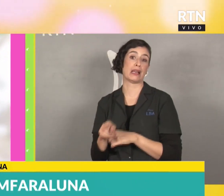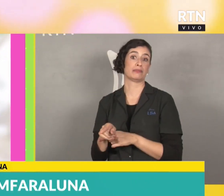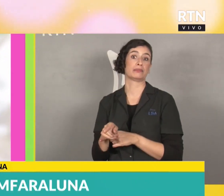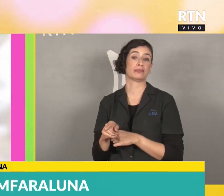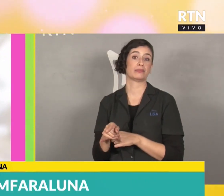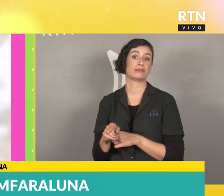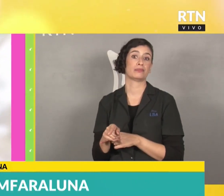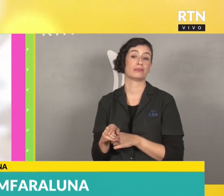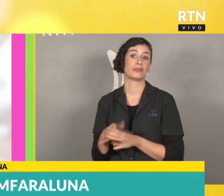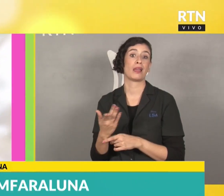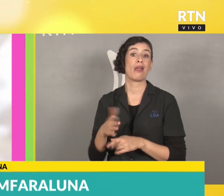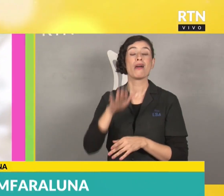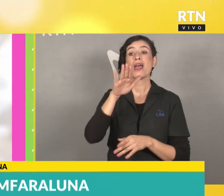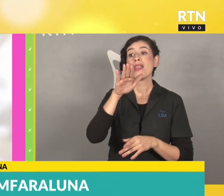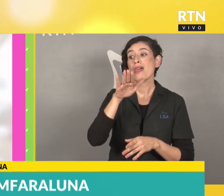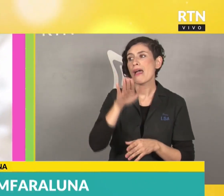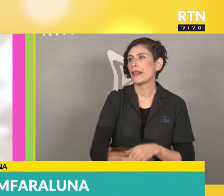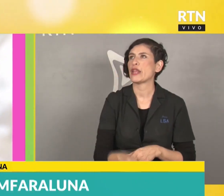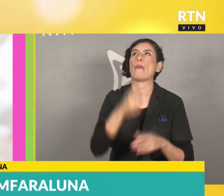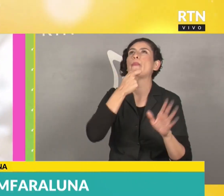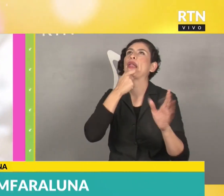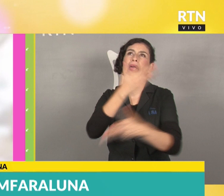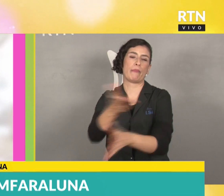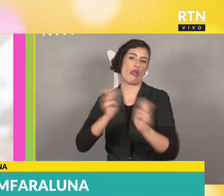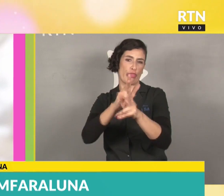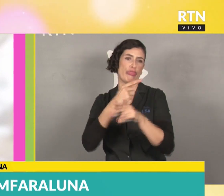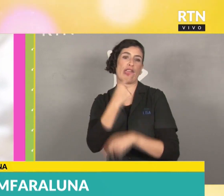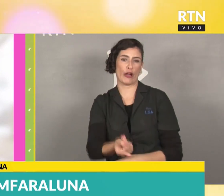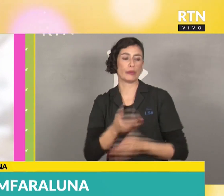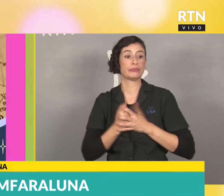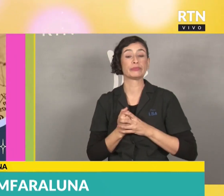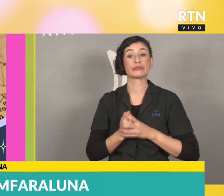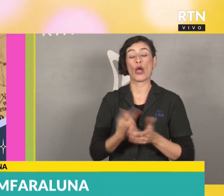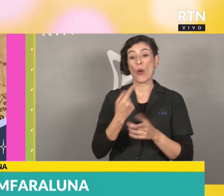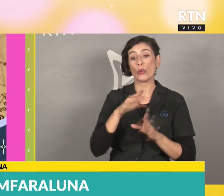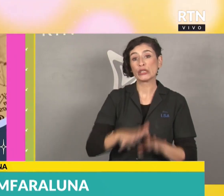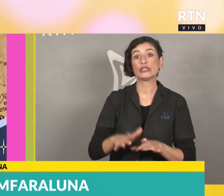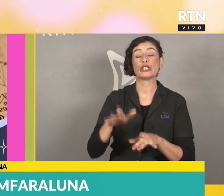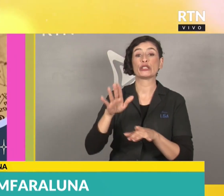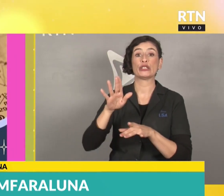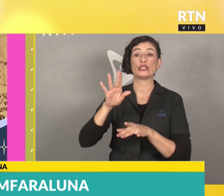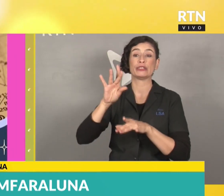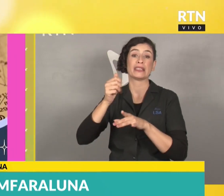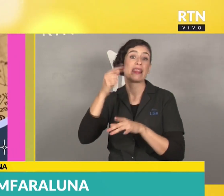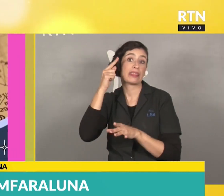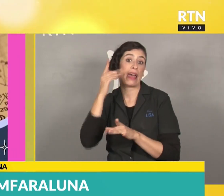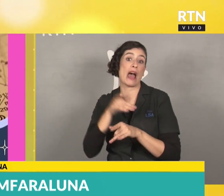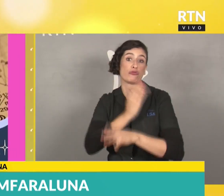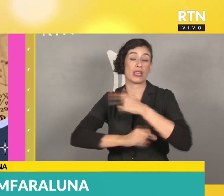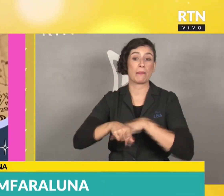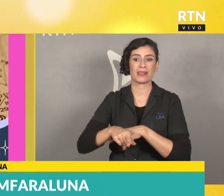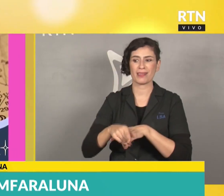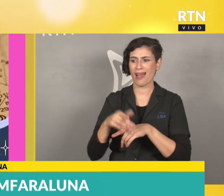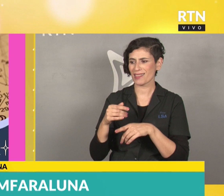tratan. Exacto. El chico que, supónganse, por darles un ejemplo, un chico que tenga síndrome de Down, que sea bien aceptado y tratado bien en la